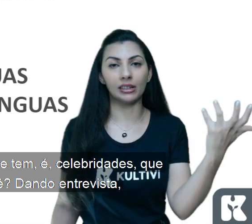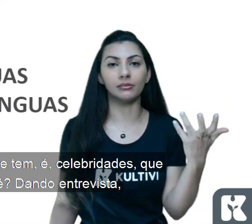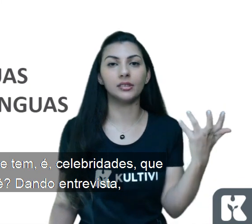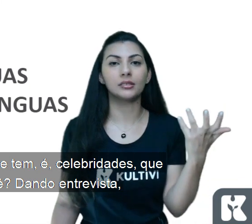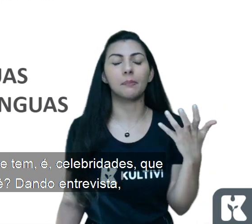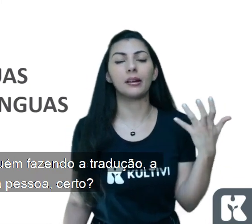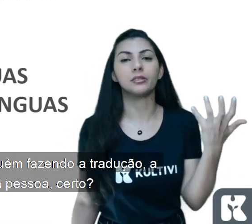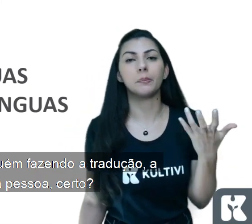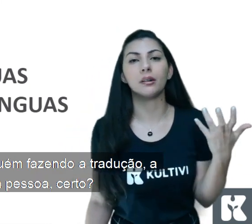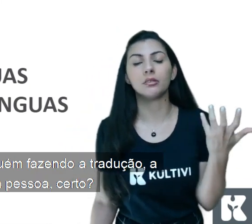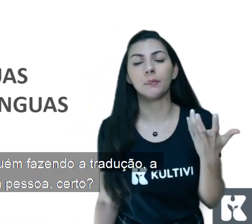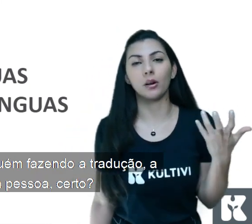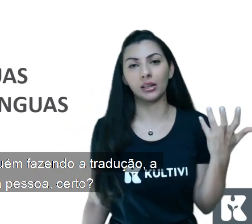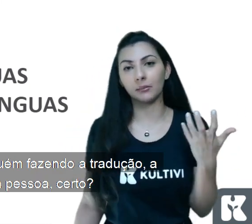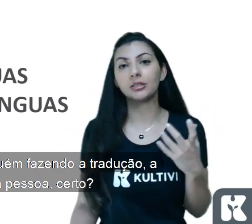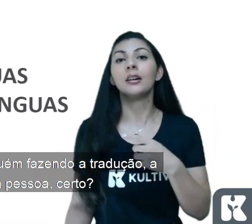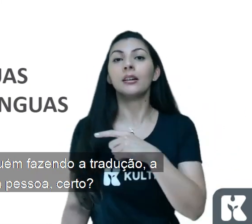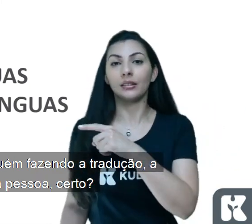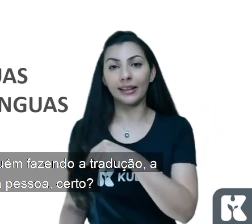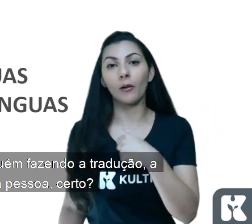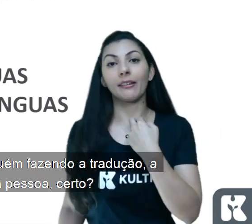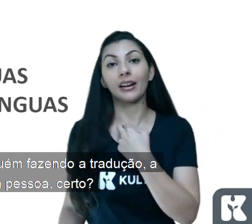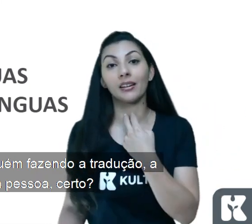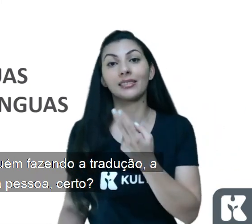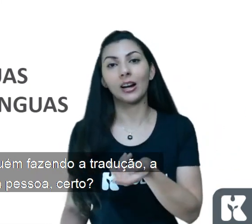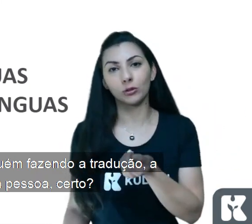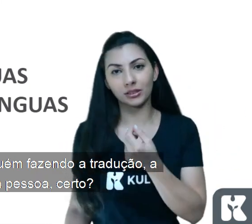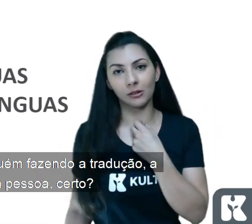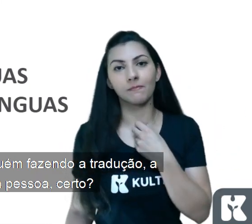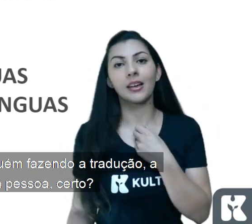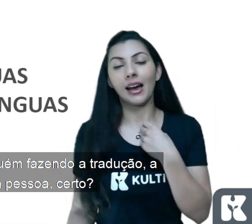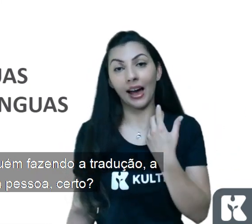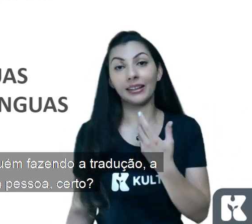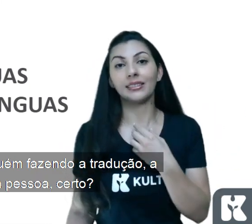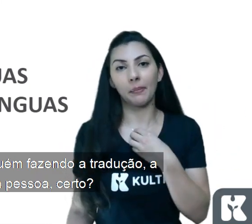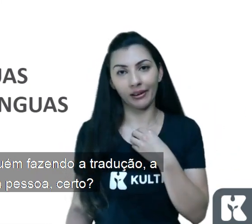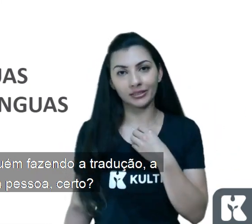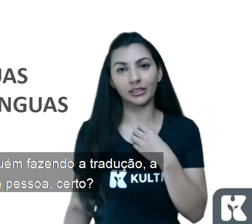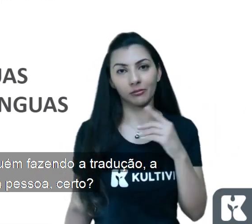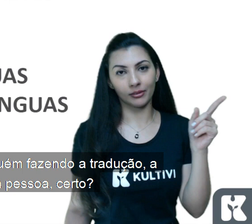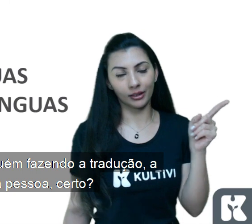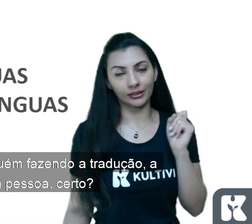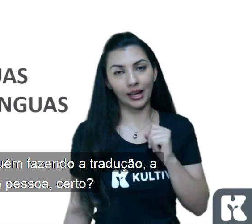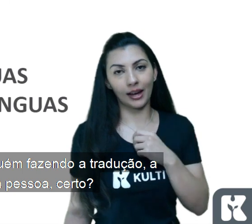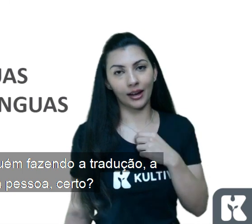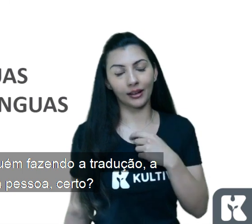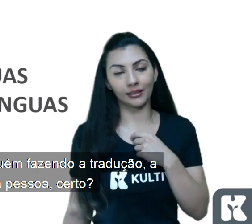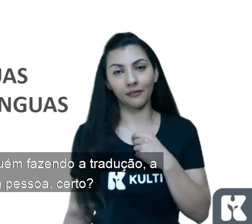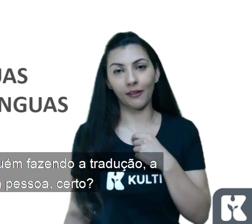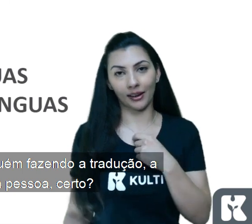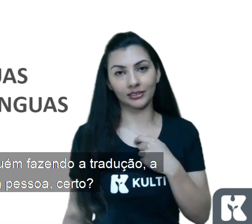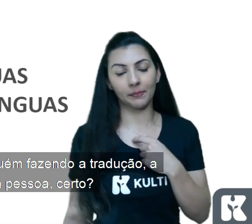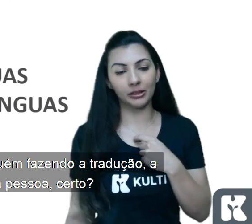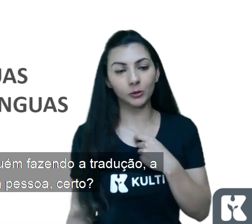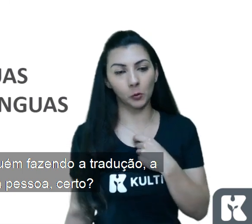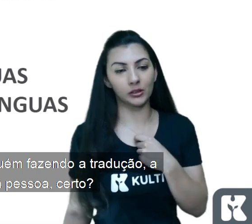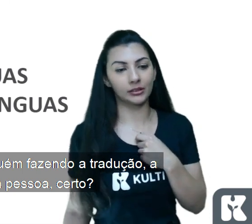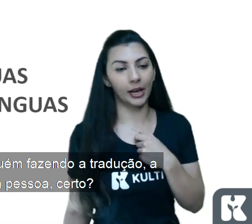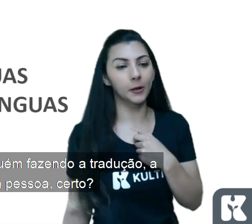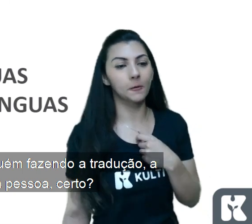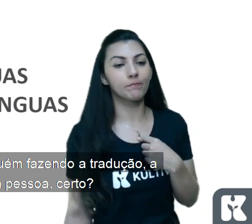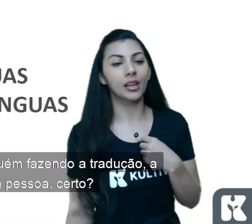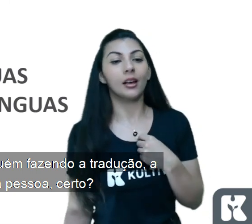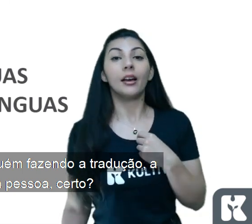dando entrevista, participando de programas, e tem alguém fazendo a tradução, a interpretação da fala dessa